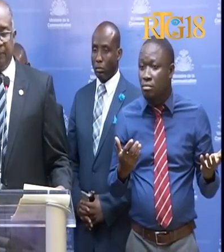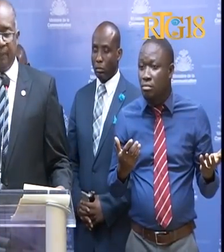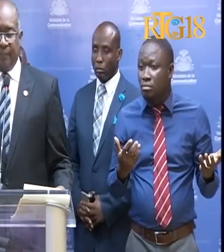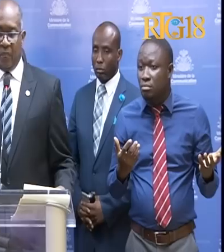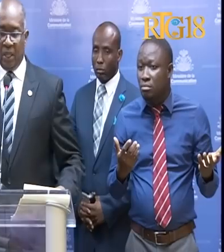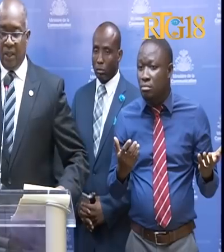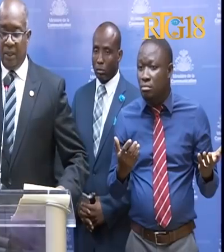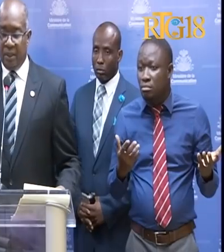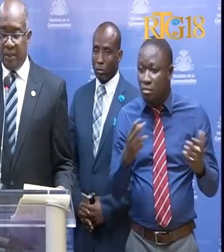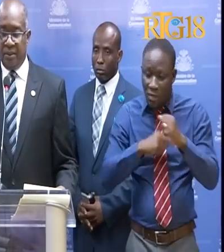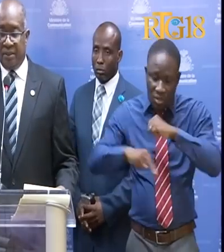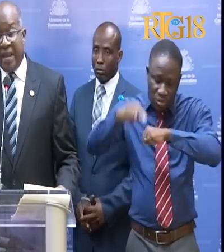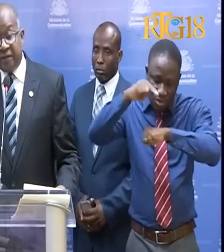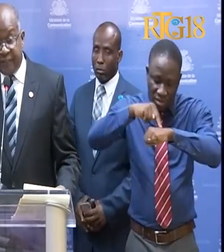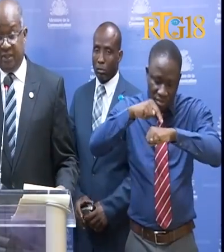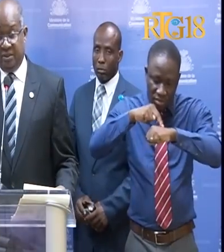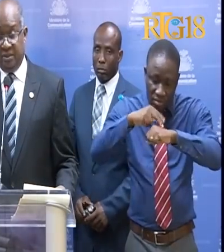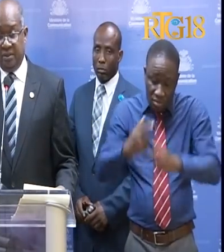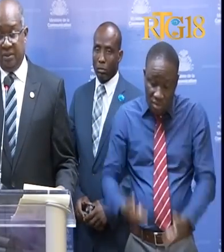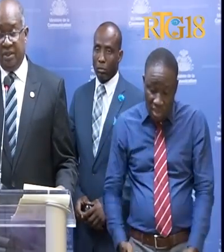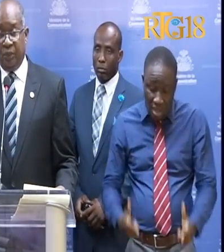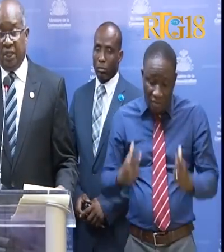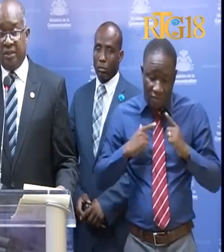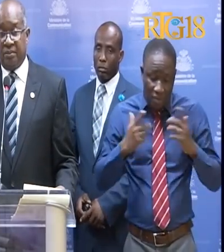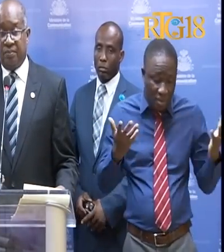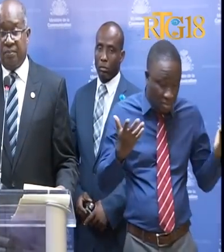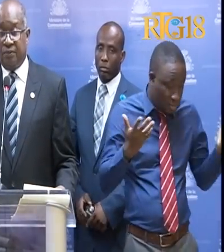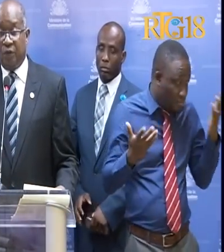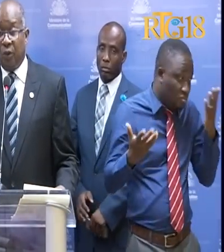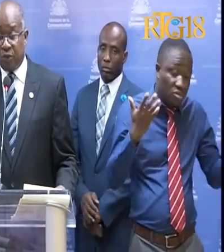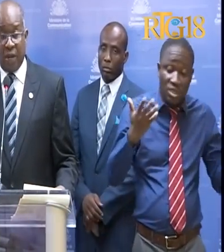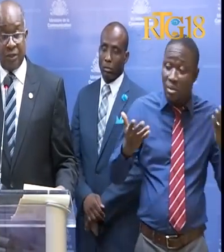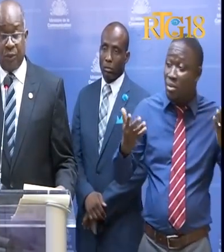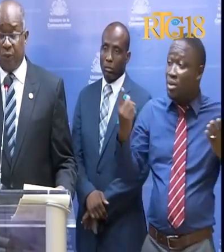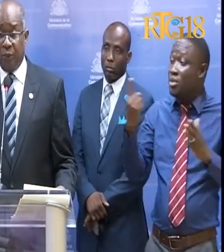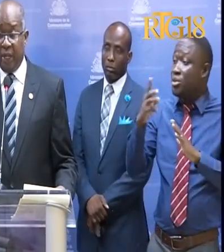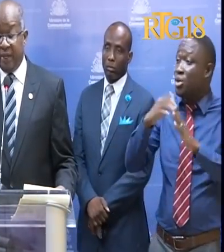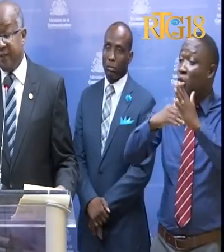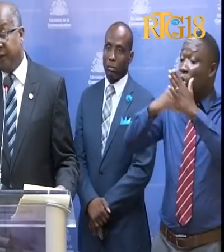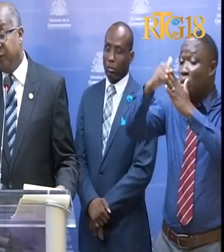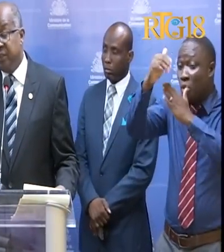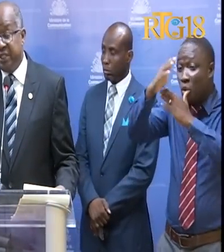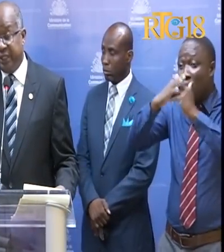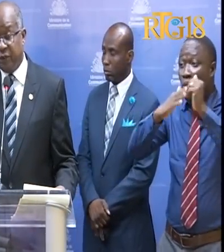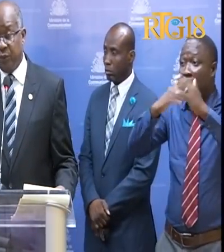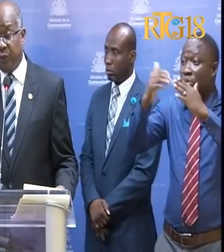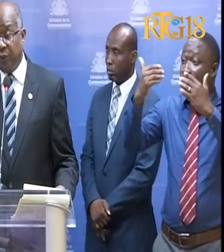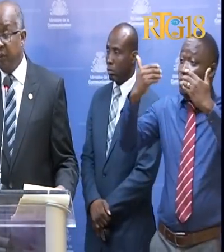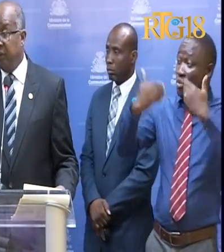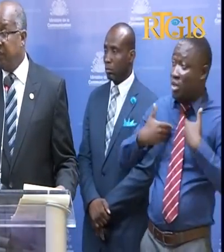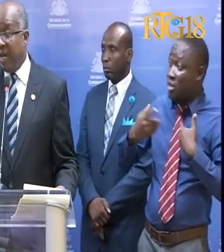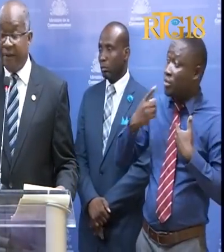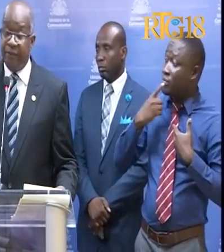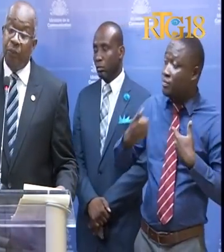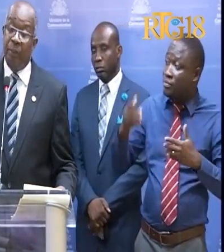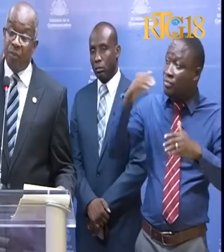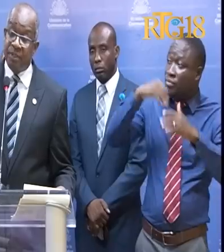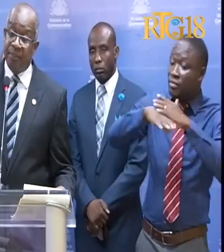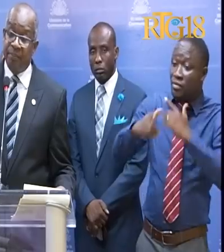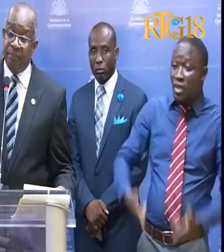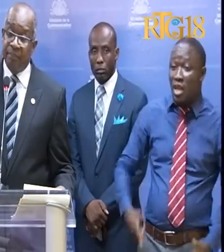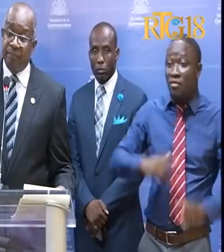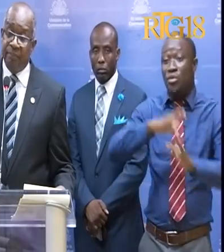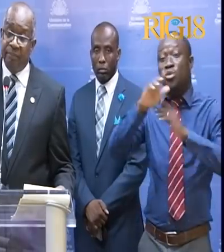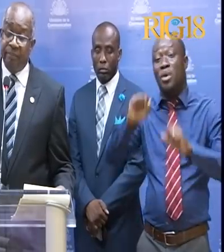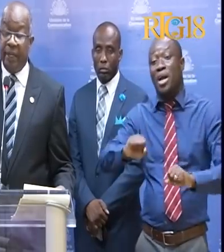Naturellman, c'est la vie.'est peut-être seule konsolasyon ke nou gen, c'est ke nou dit et nou ke, dan la vie tout est